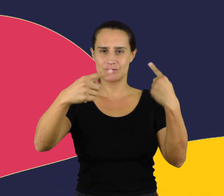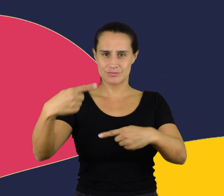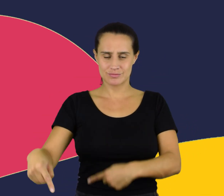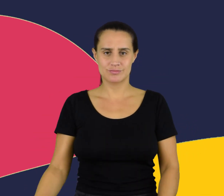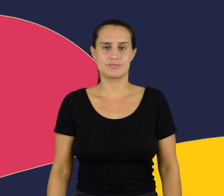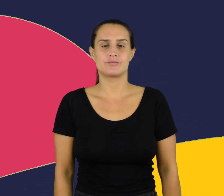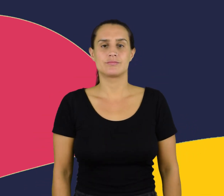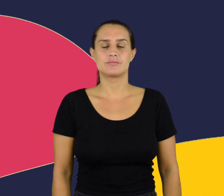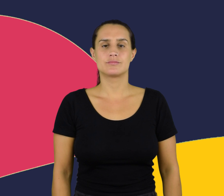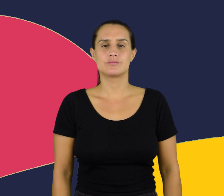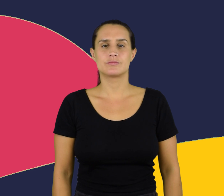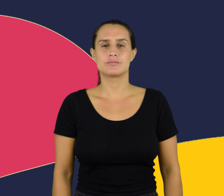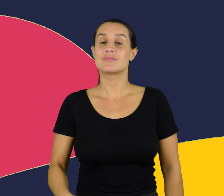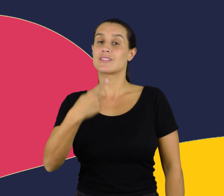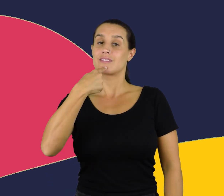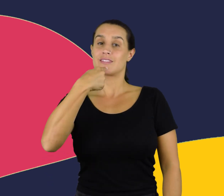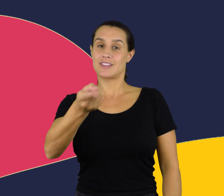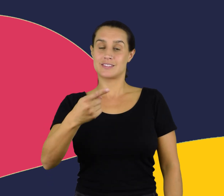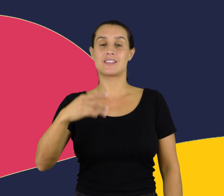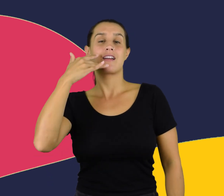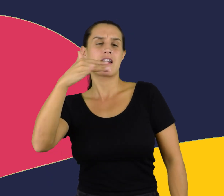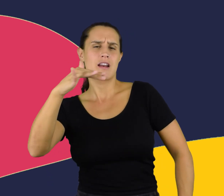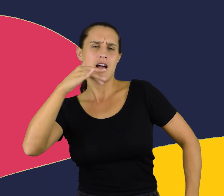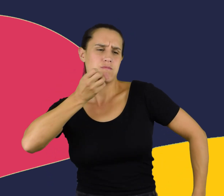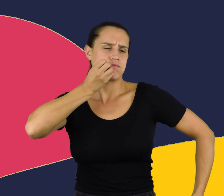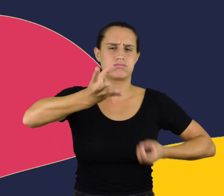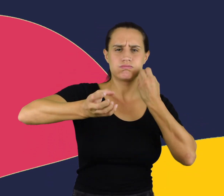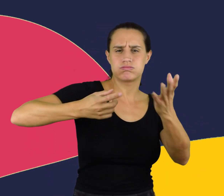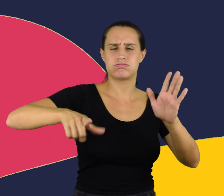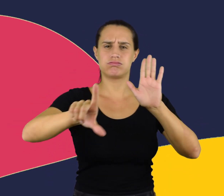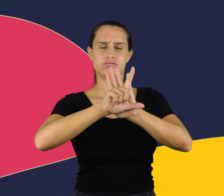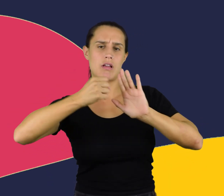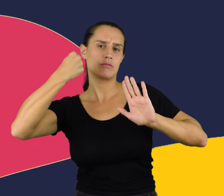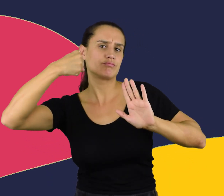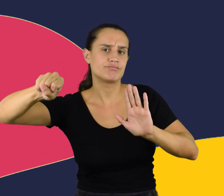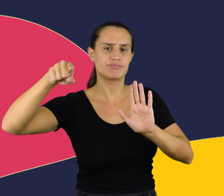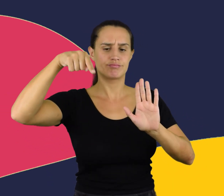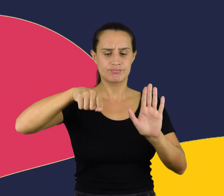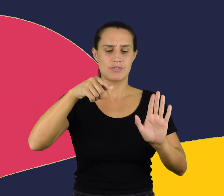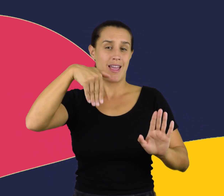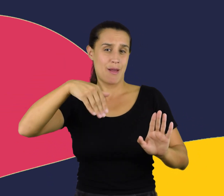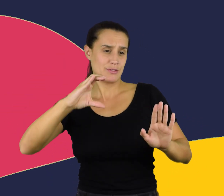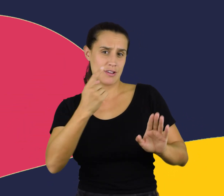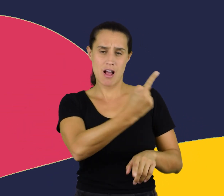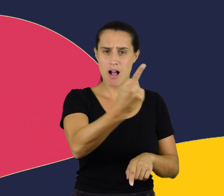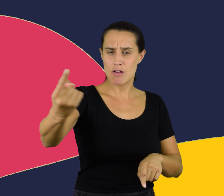raperos escupen rimas, la mayoría de ellas ilegales Los MC escupen rimas para mejorar su pueblo